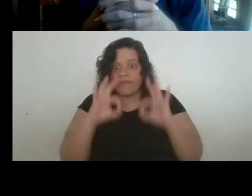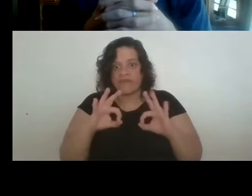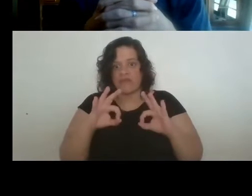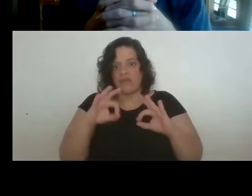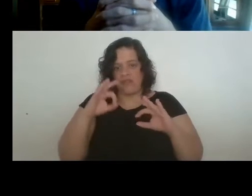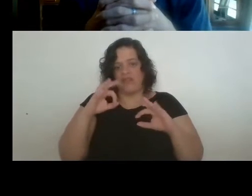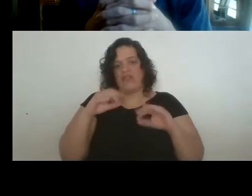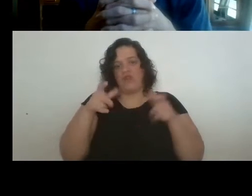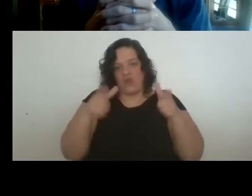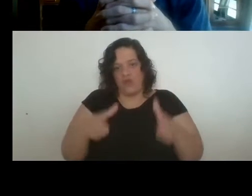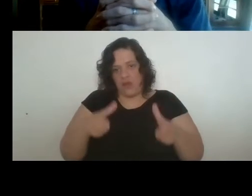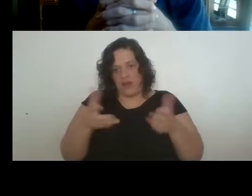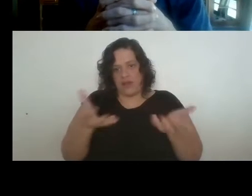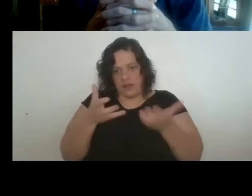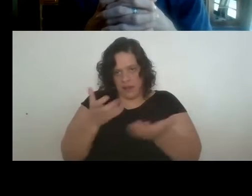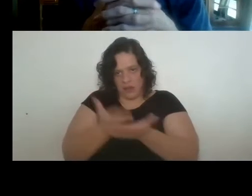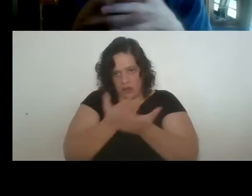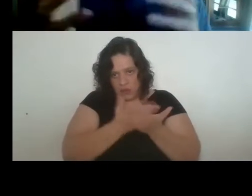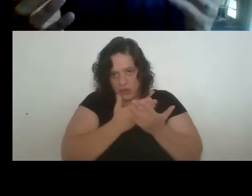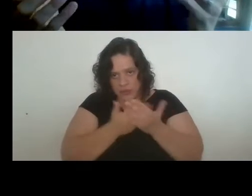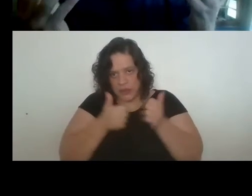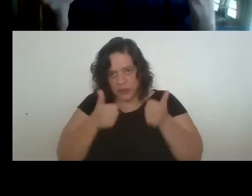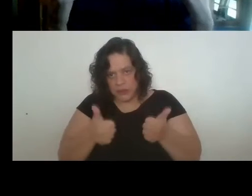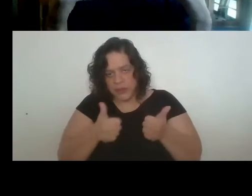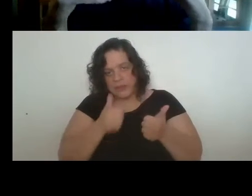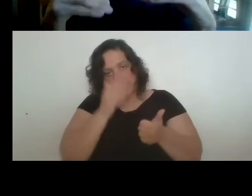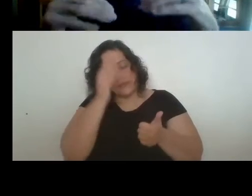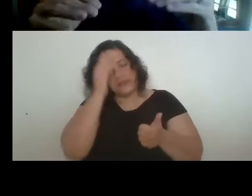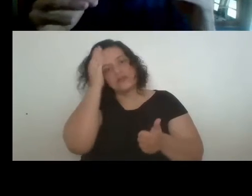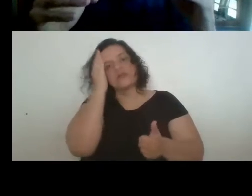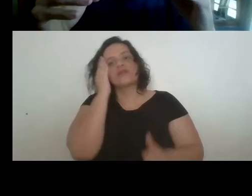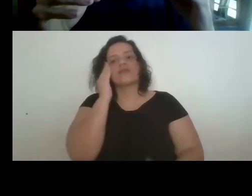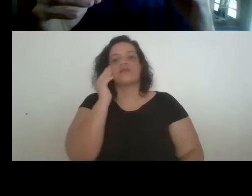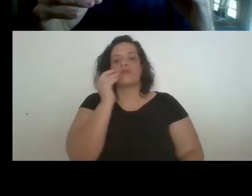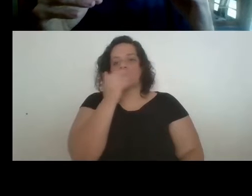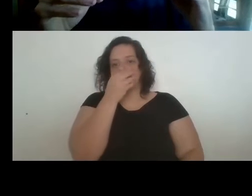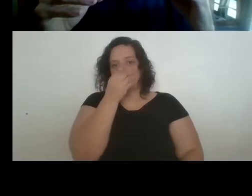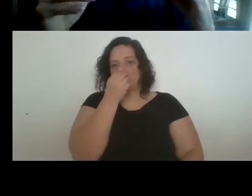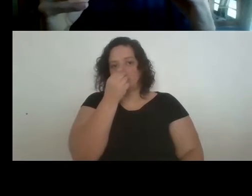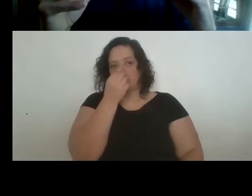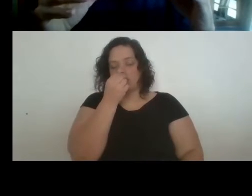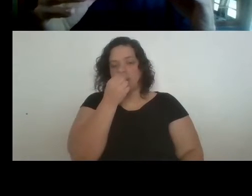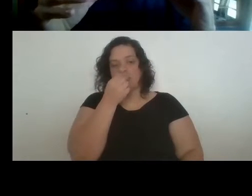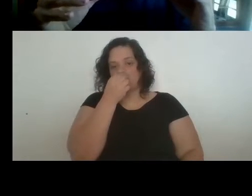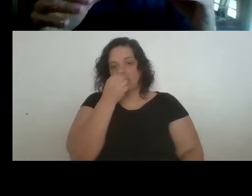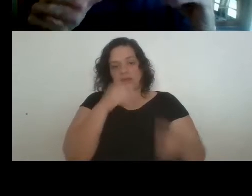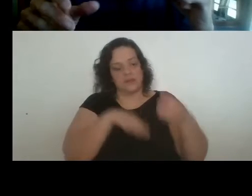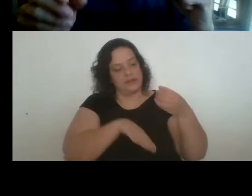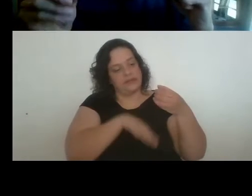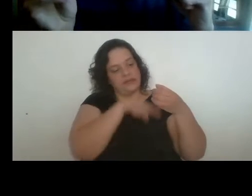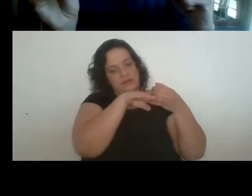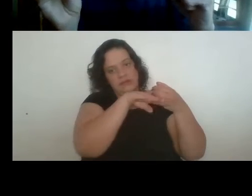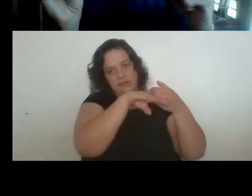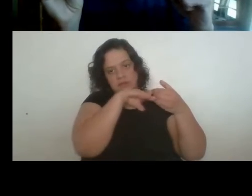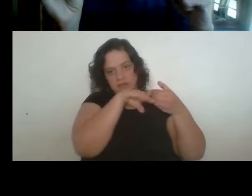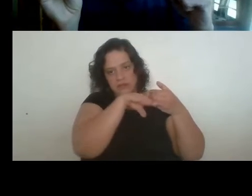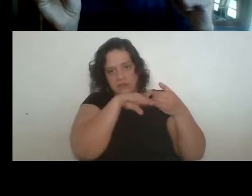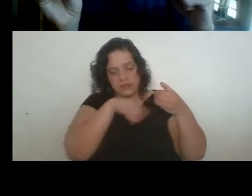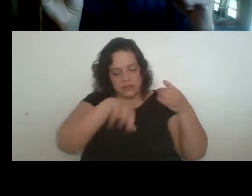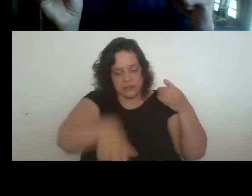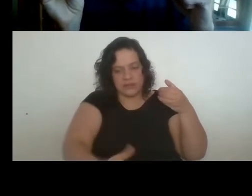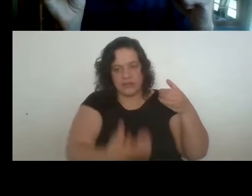está querendo avaliar, tá bem? Bom, então a gente colocou metade da jarra, preencheu metade da jarra com solo, a